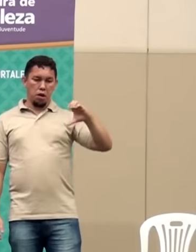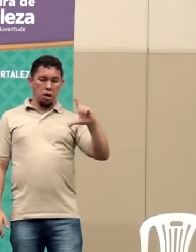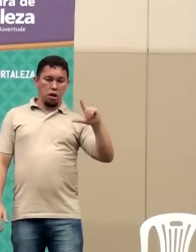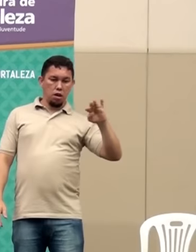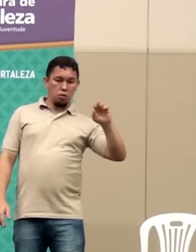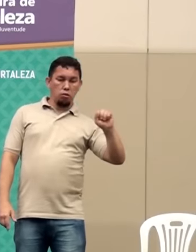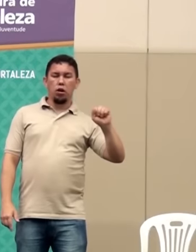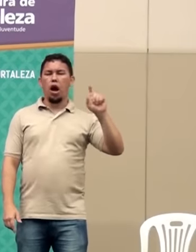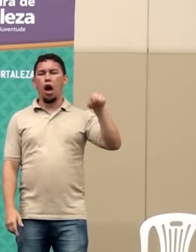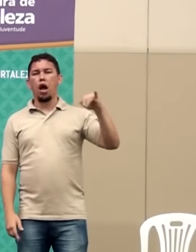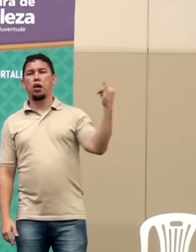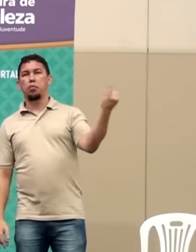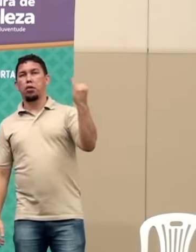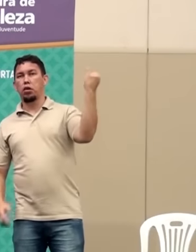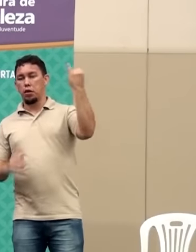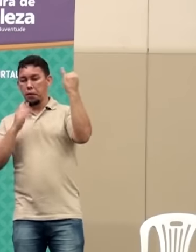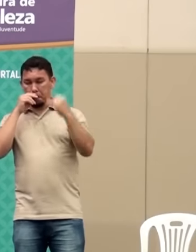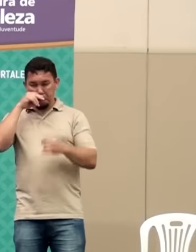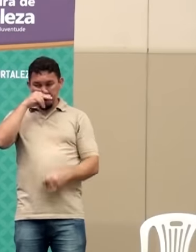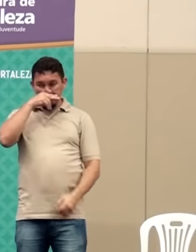bom?